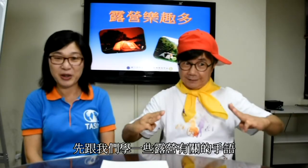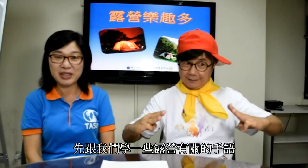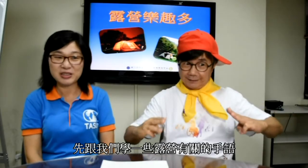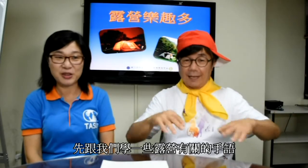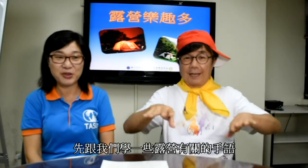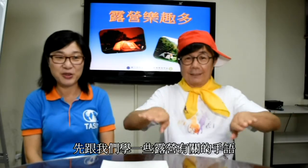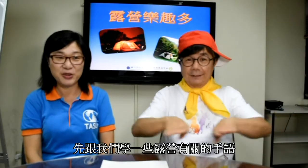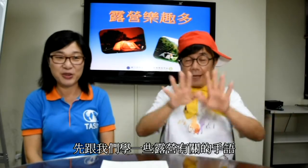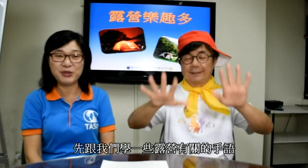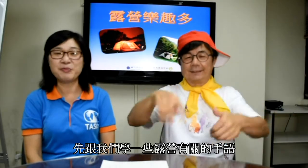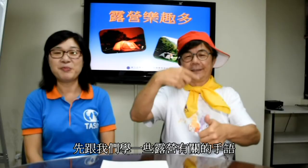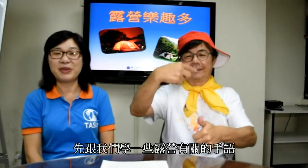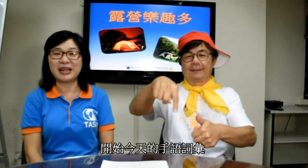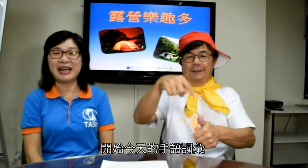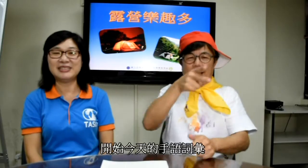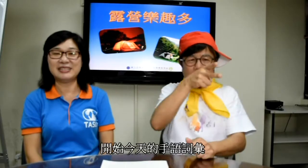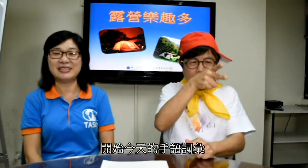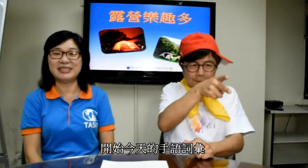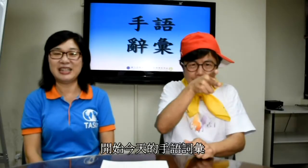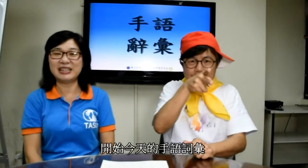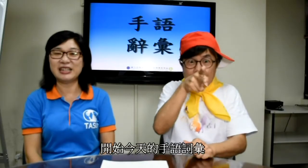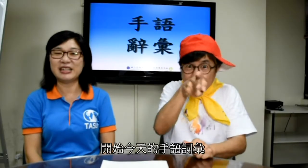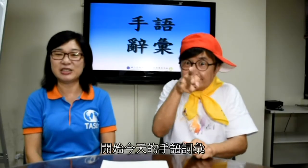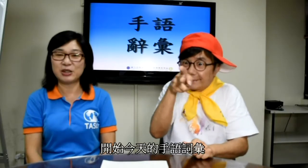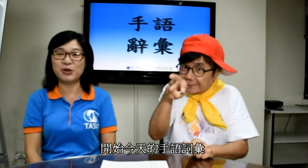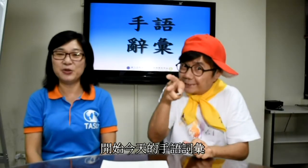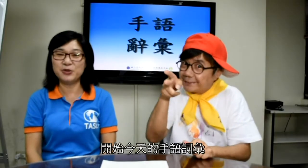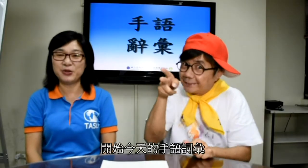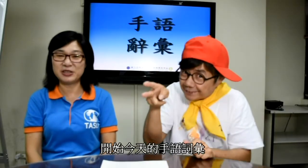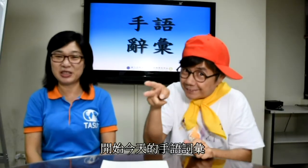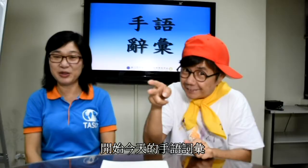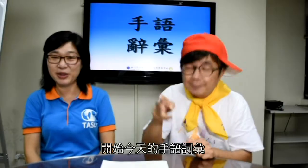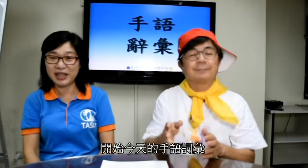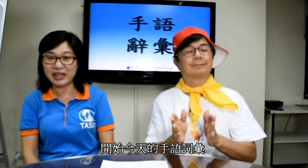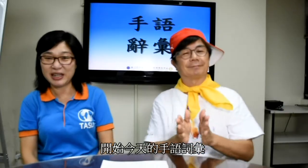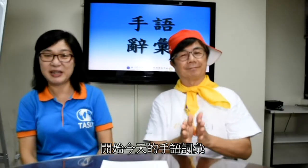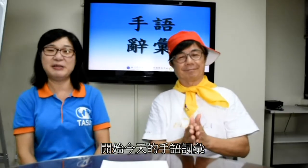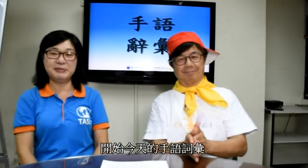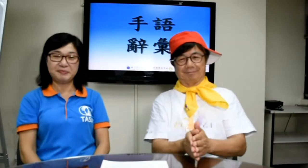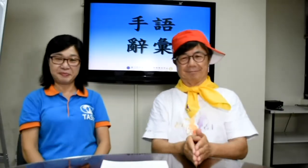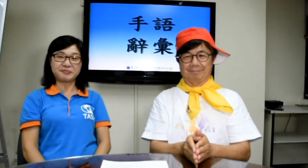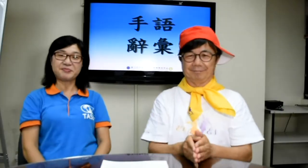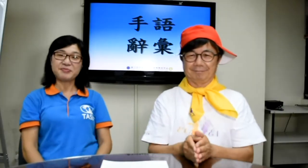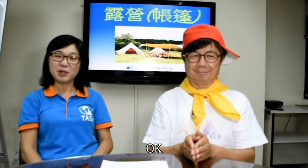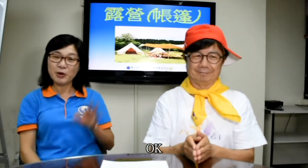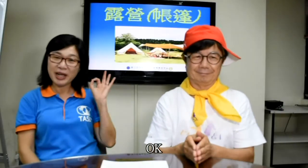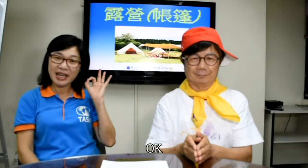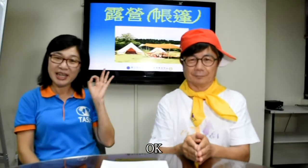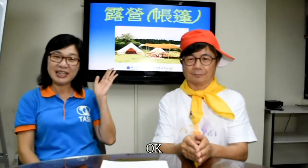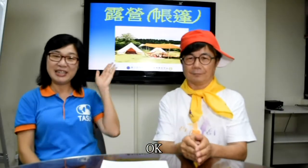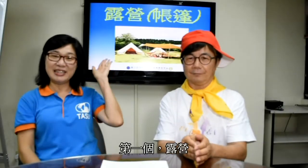的手语，开始今天的手语词汇。OK， 第